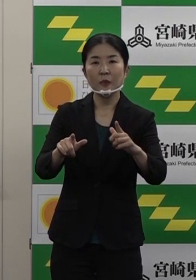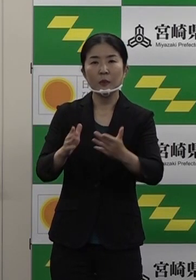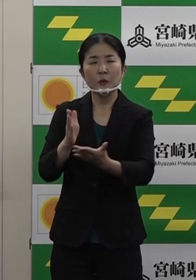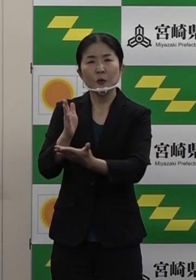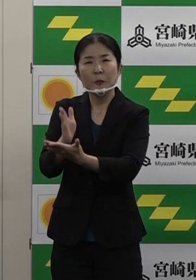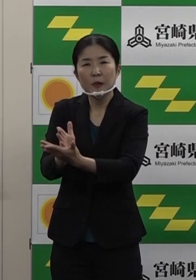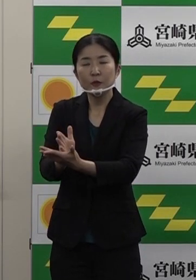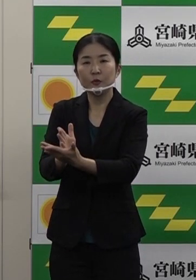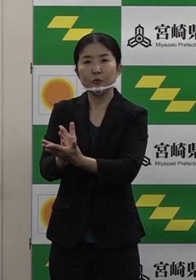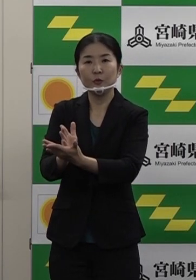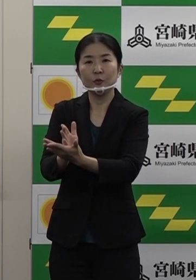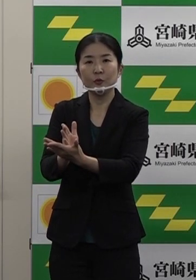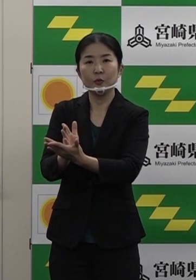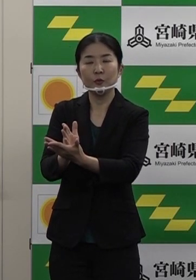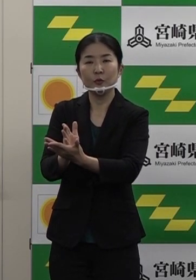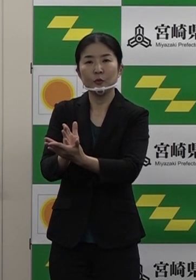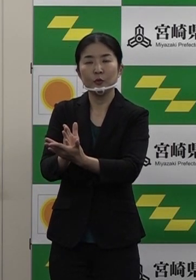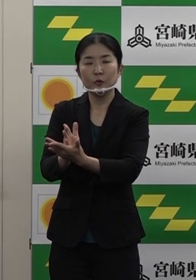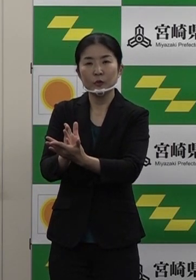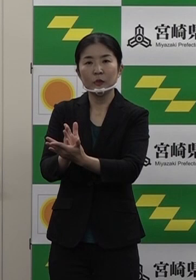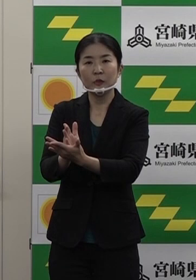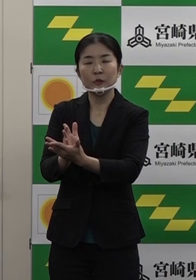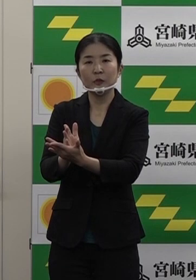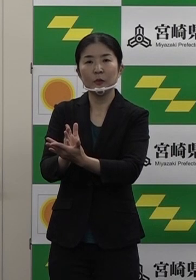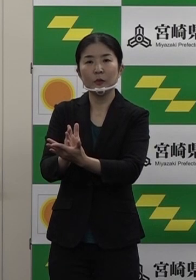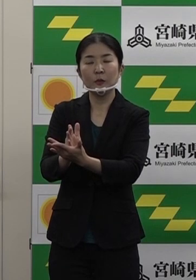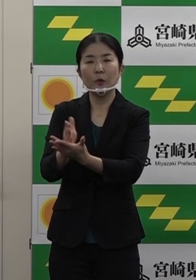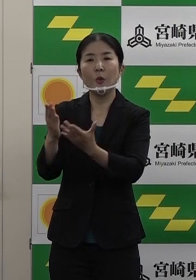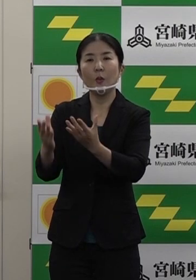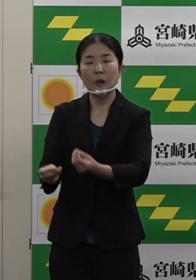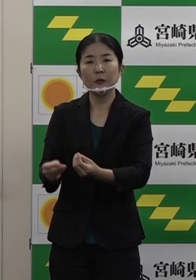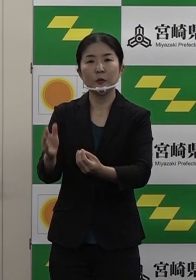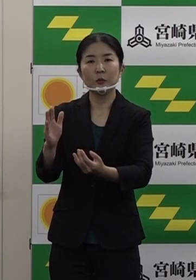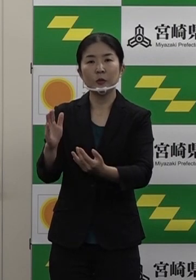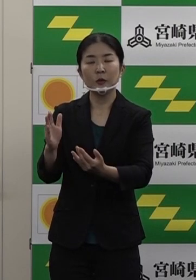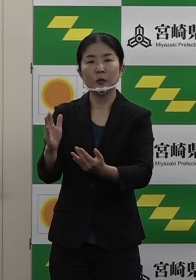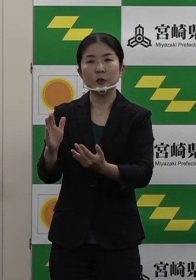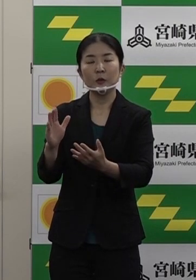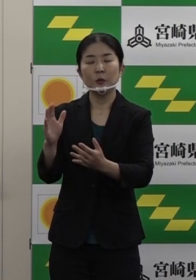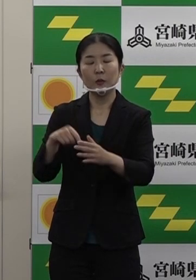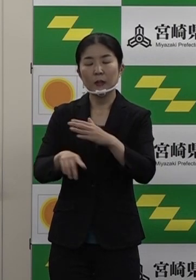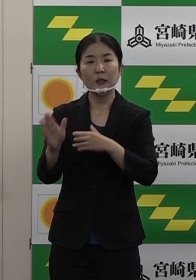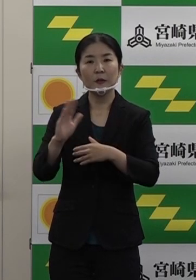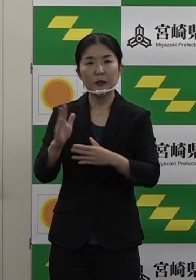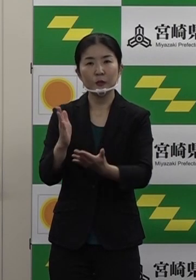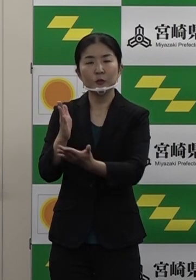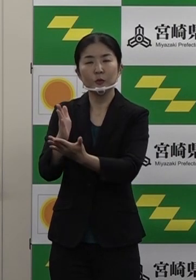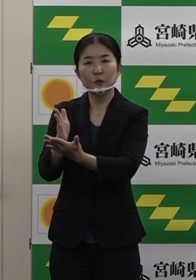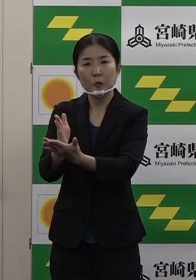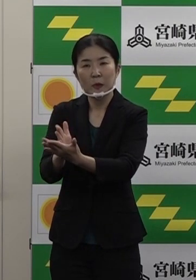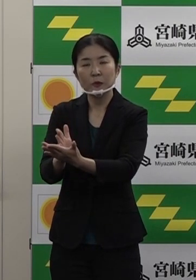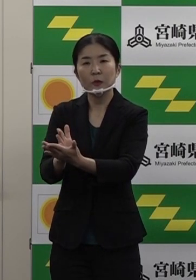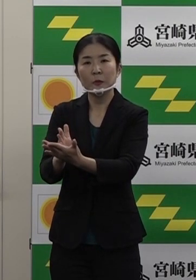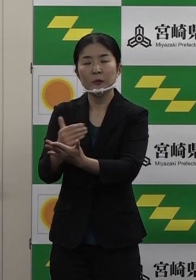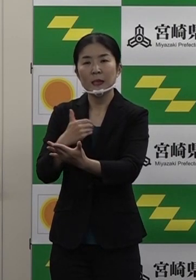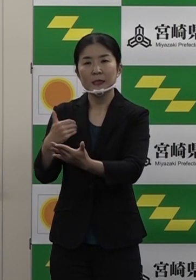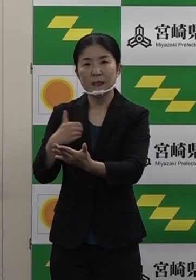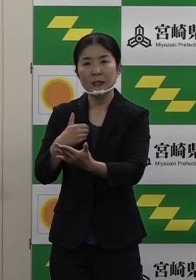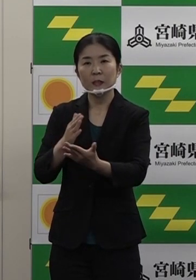ものを完全にこうブレーキからペダルから足を外すわけではなしに、ブレーキはかけ続けながらアクセルの